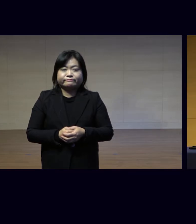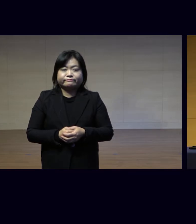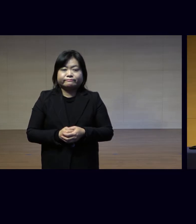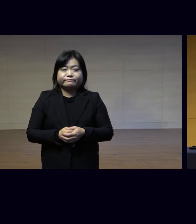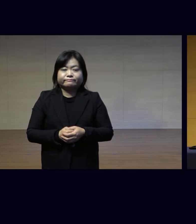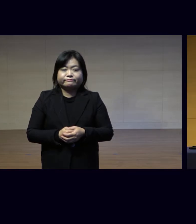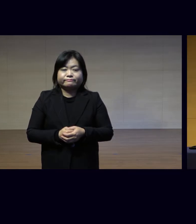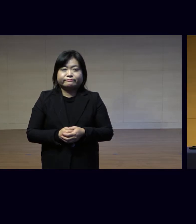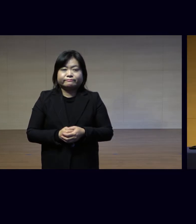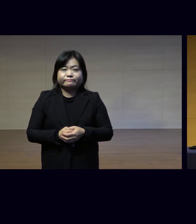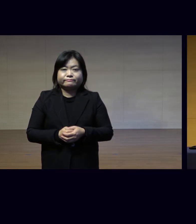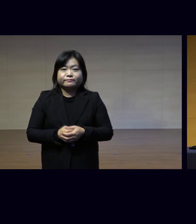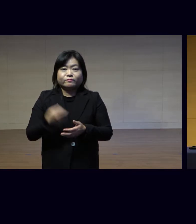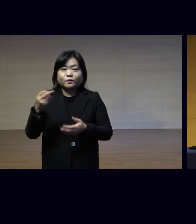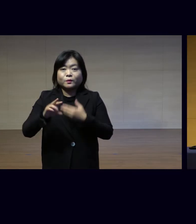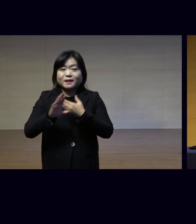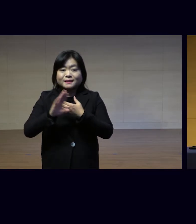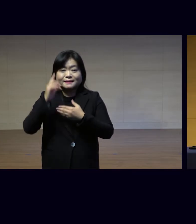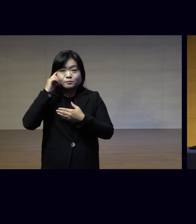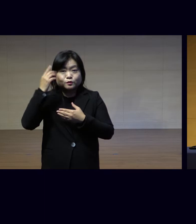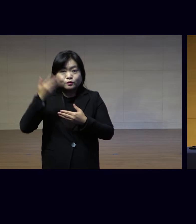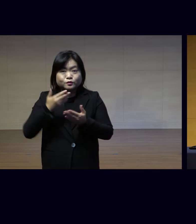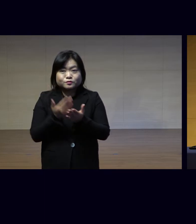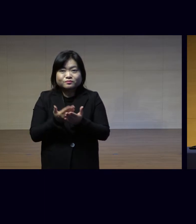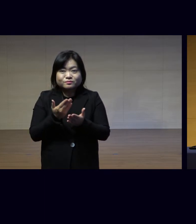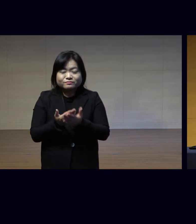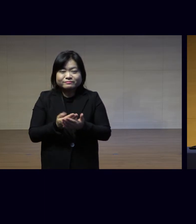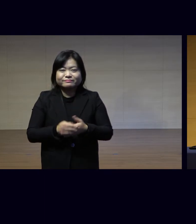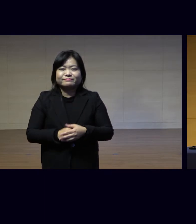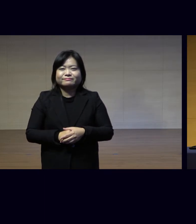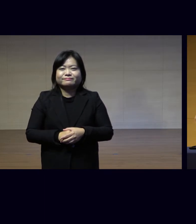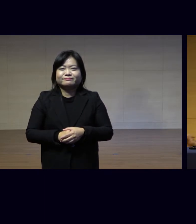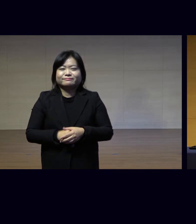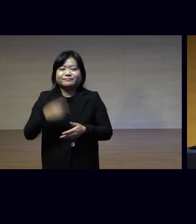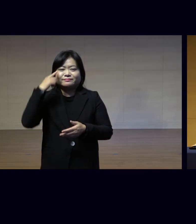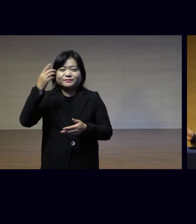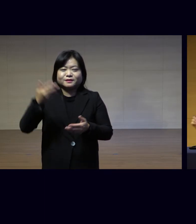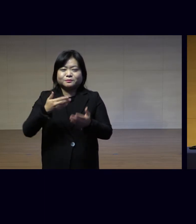네. 자, 또 다른 질문 있으면 받도록 하겠습니다. 네, 선생님.